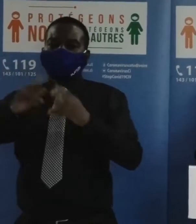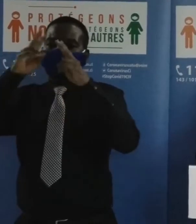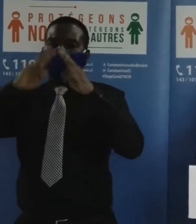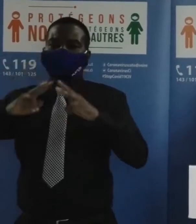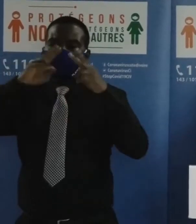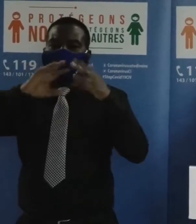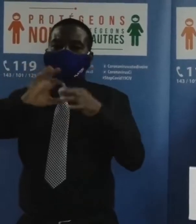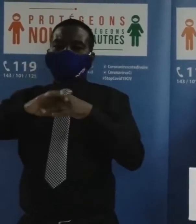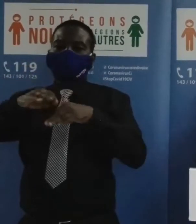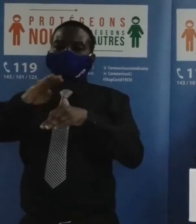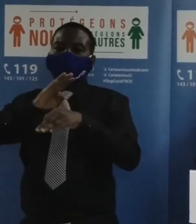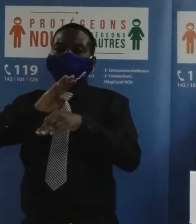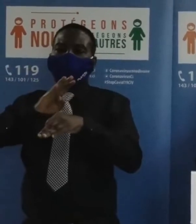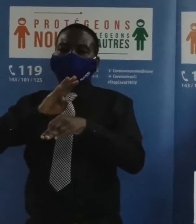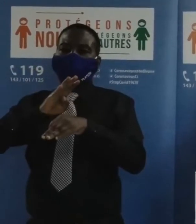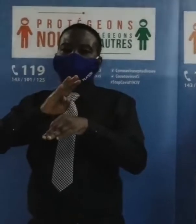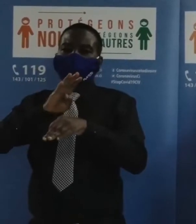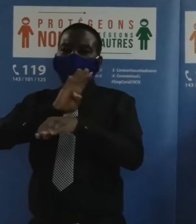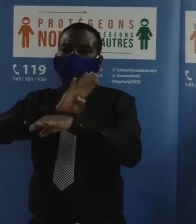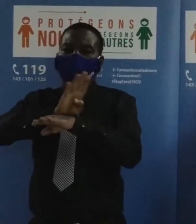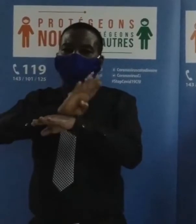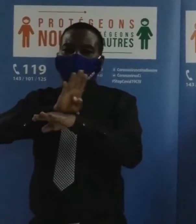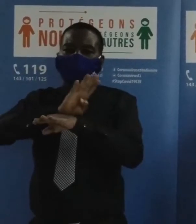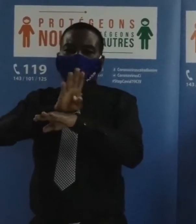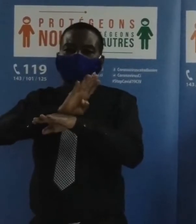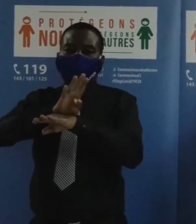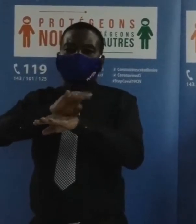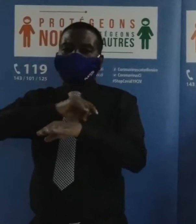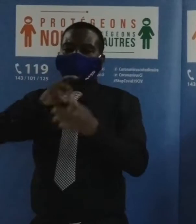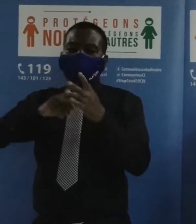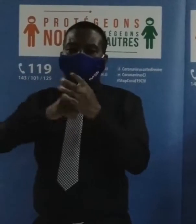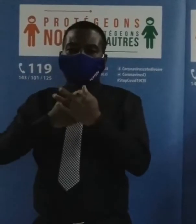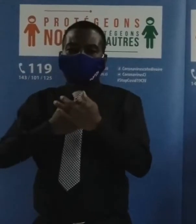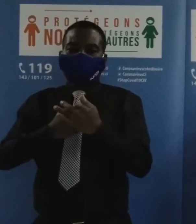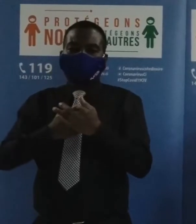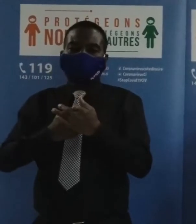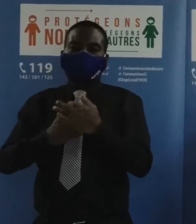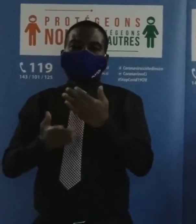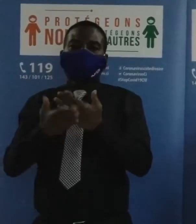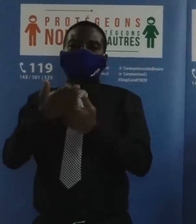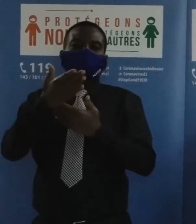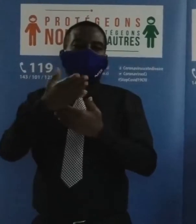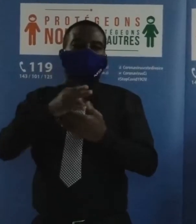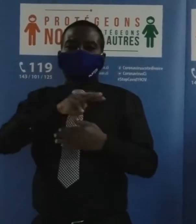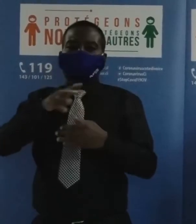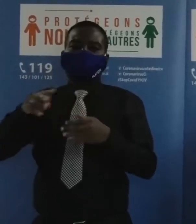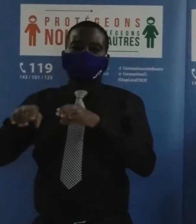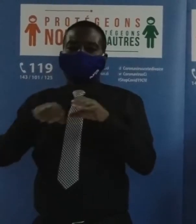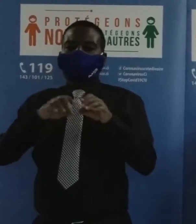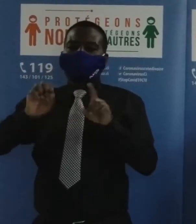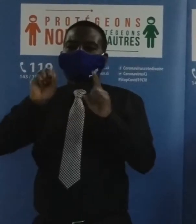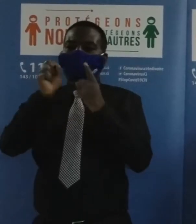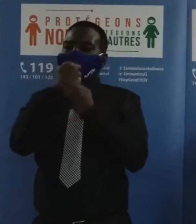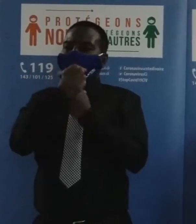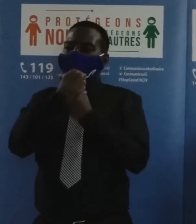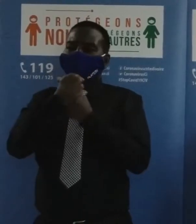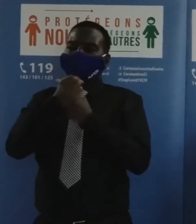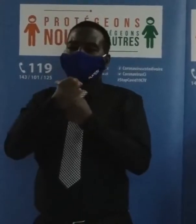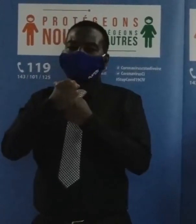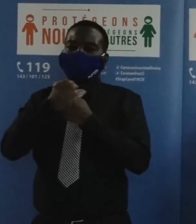de poitiers je commencerai par vous faire la situation